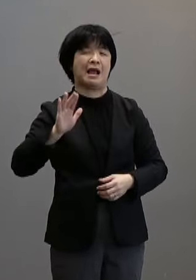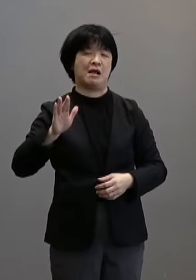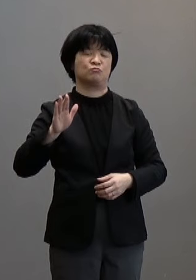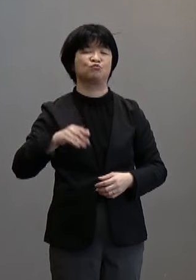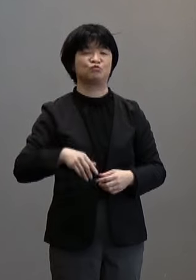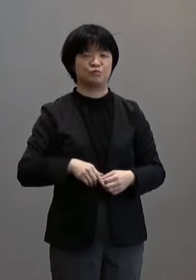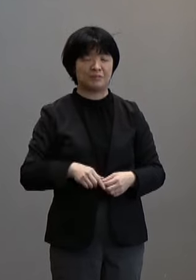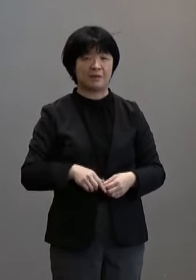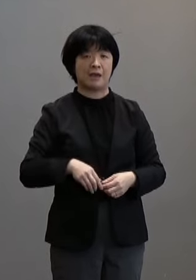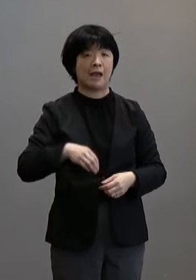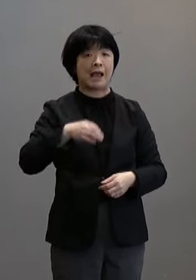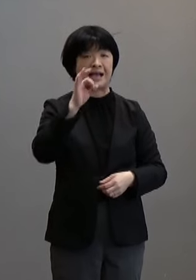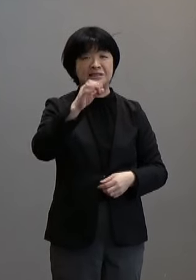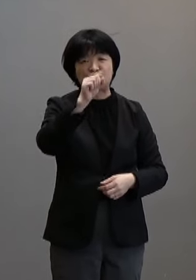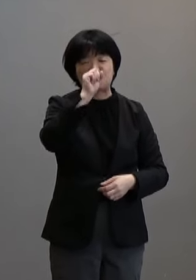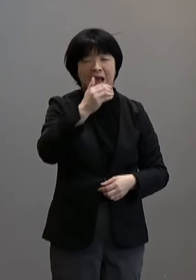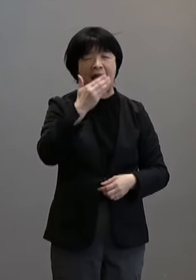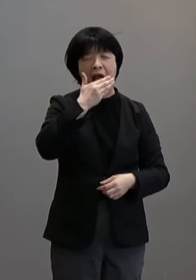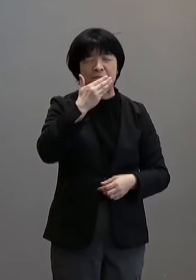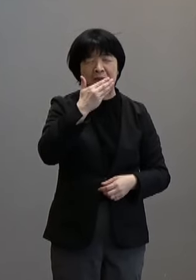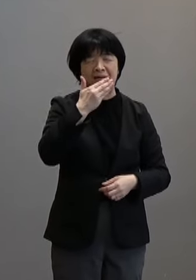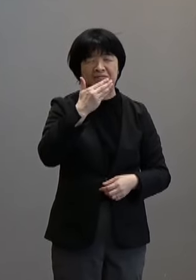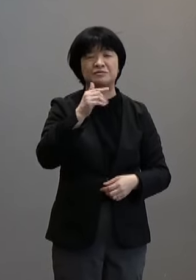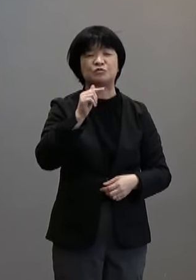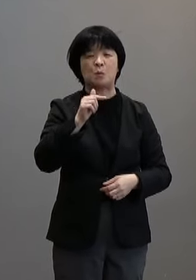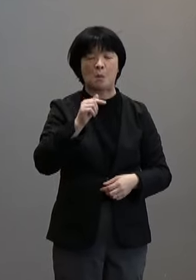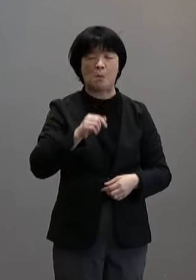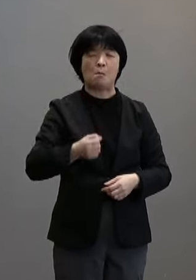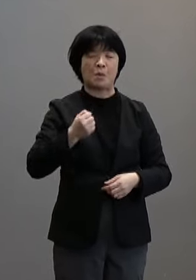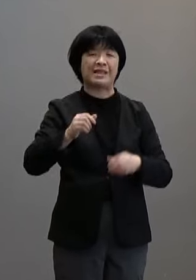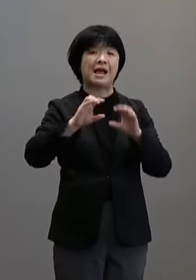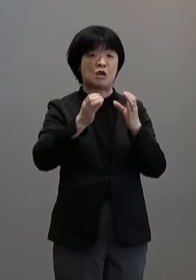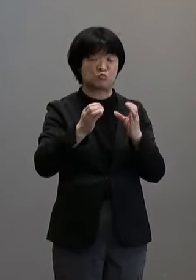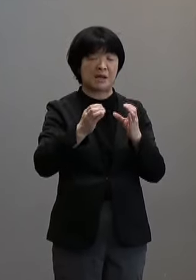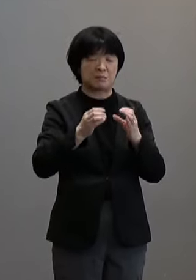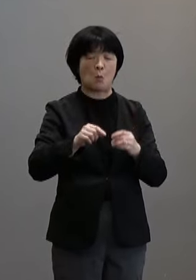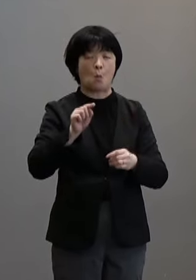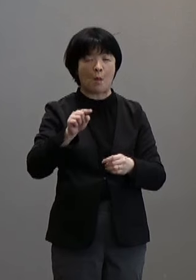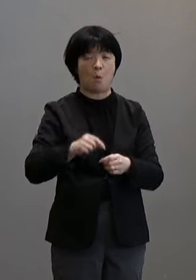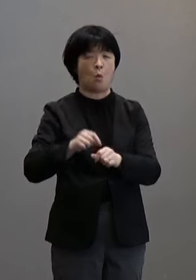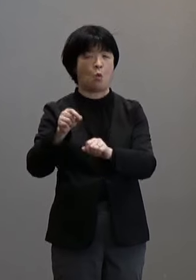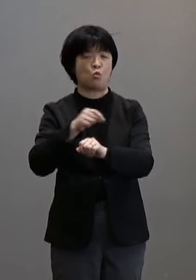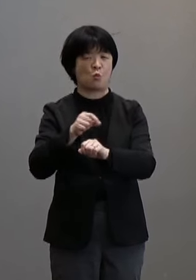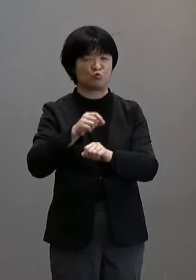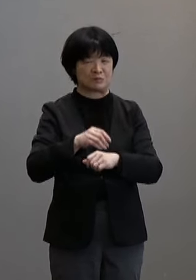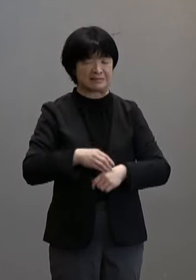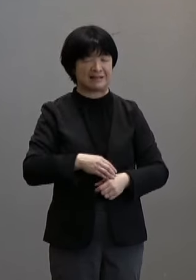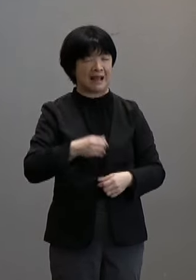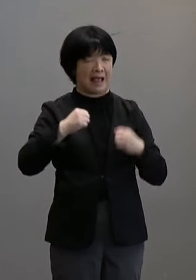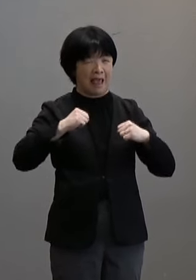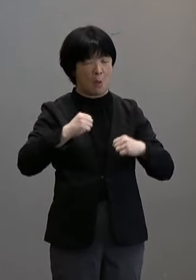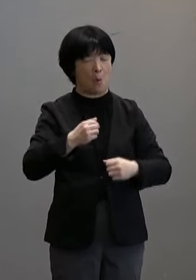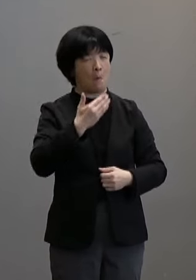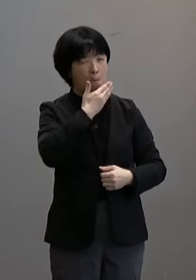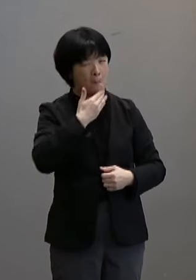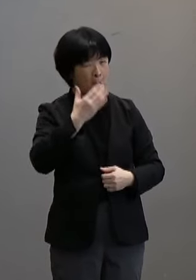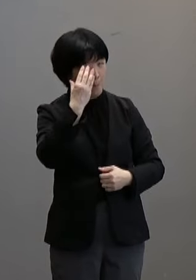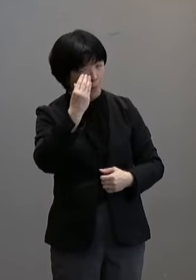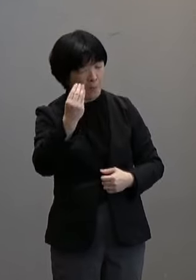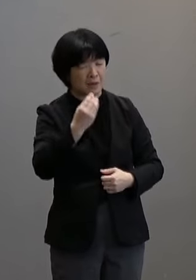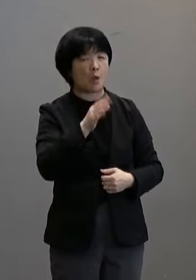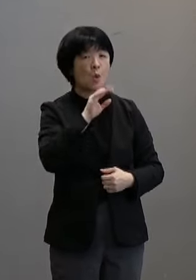高品質、甘さといったこの特徴を背景に、特にグルメや健康志向の30代から40代の女性を主なター